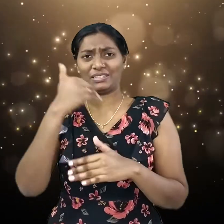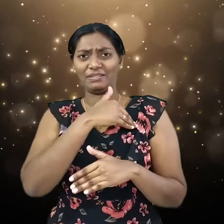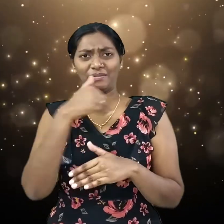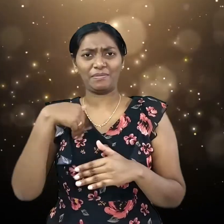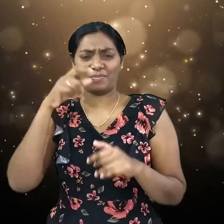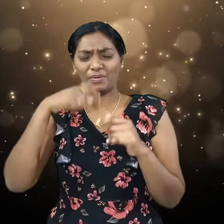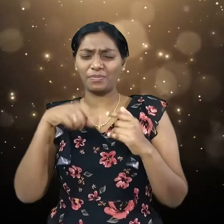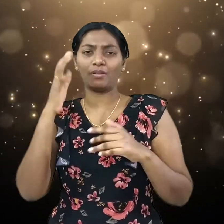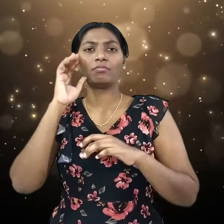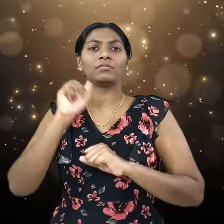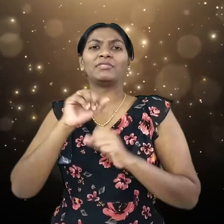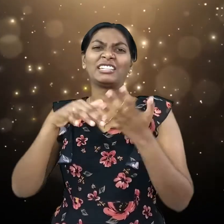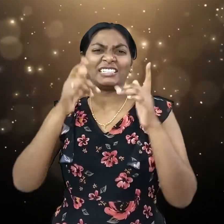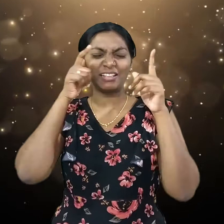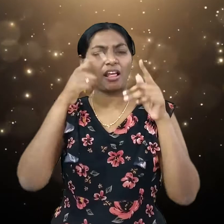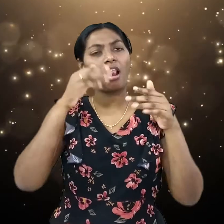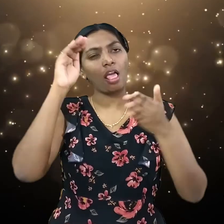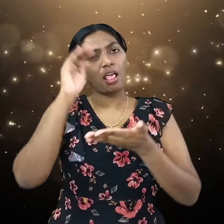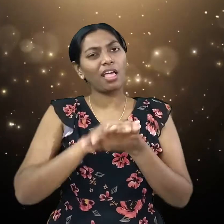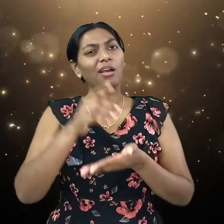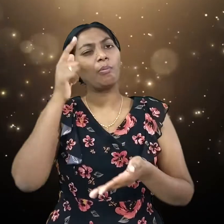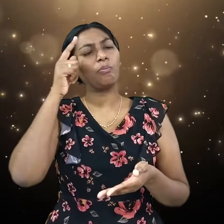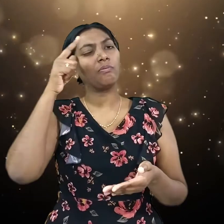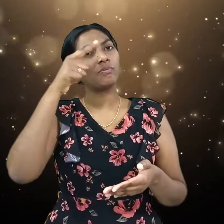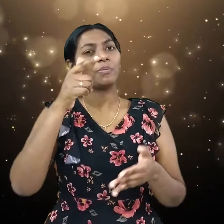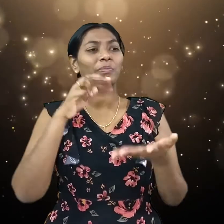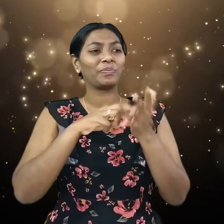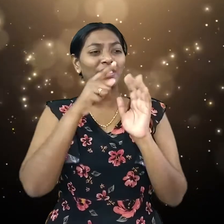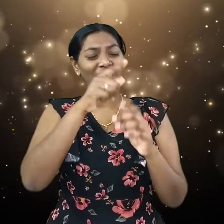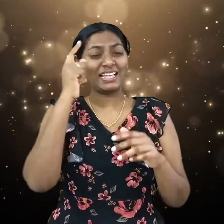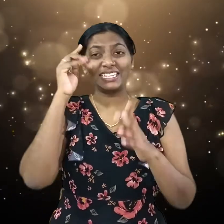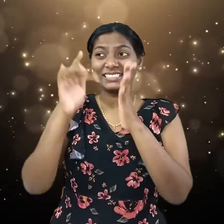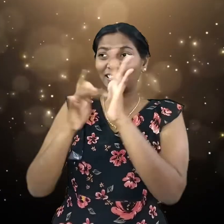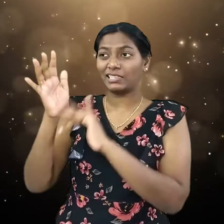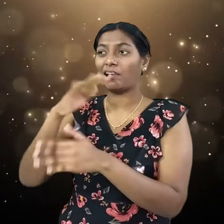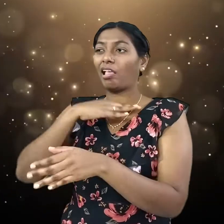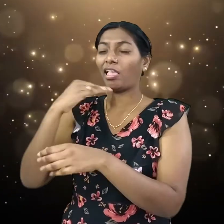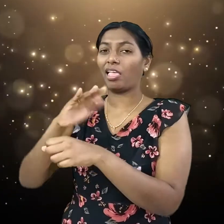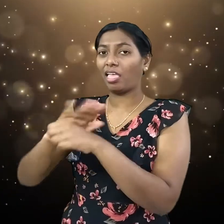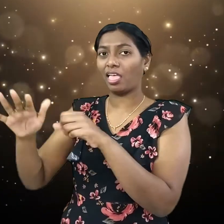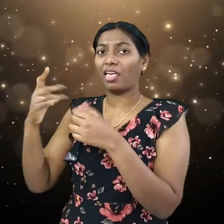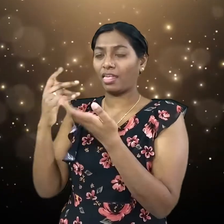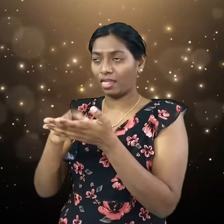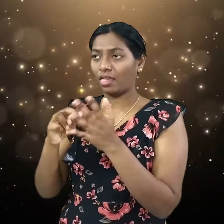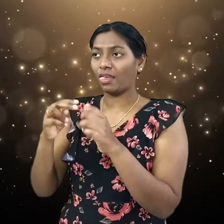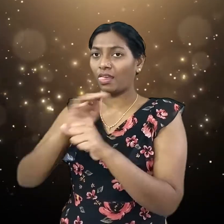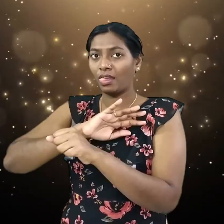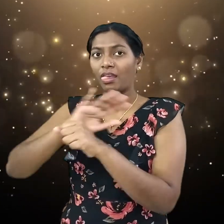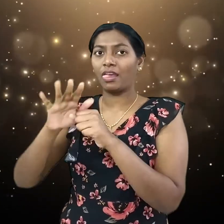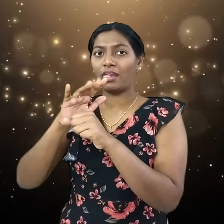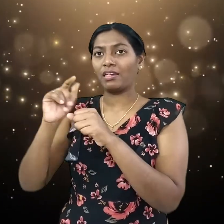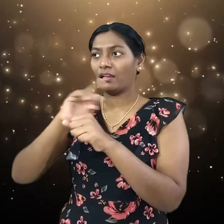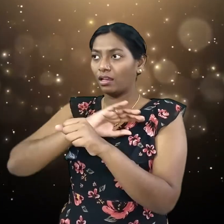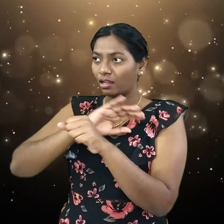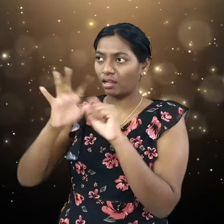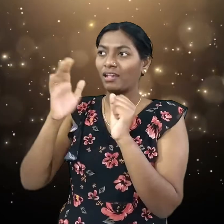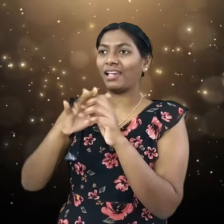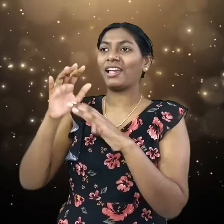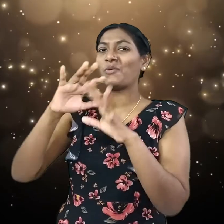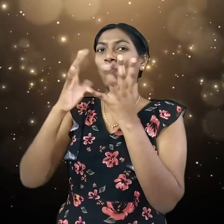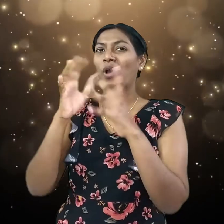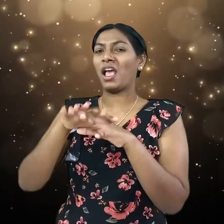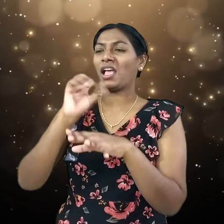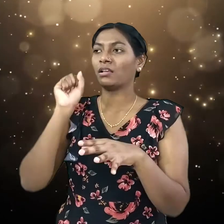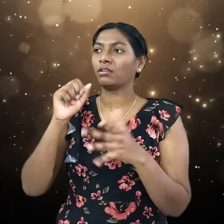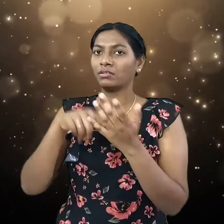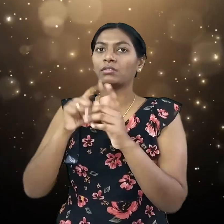पता था हम जाग जाएंगे। शैतान बचपन से ही बेवकूफ है, उसे एक दिन लगा था यीशु मसीह को मार के विष पे कब्जा कर लेगा, मालूम पड़ा तभी तो विष उसके